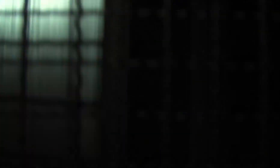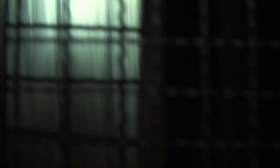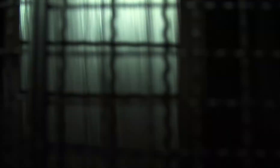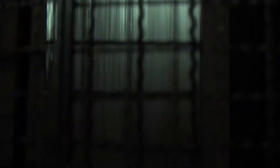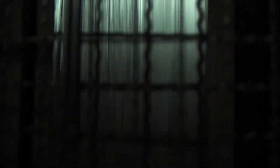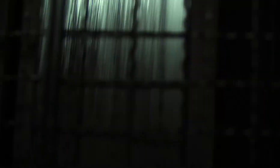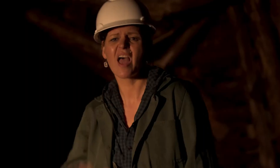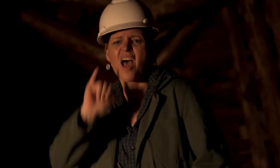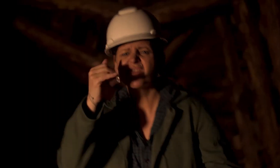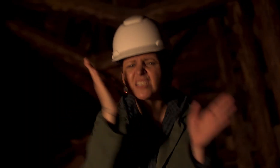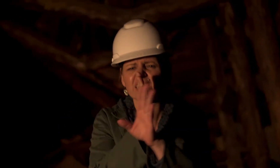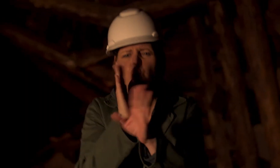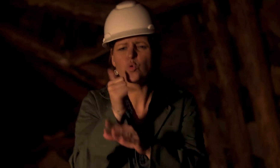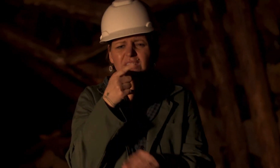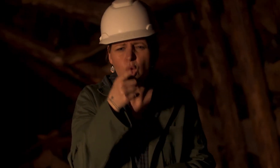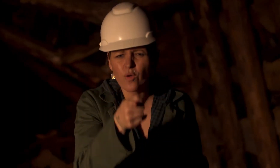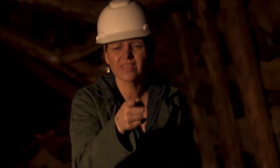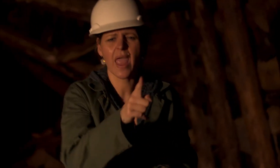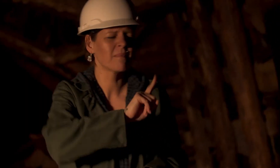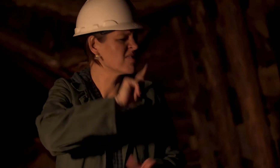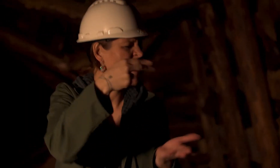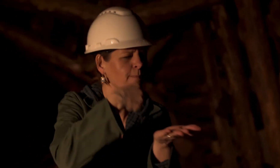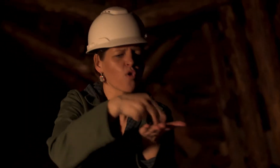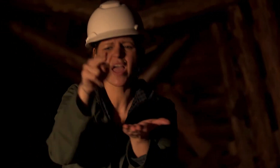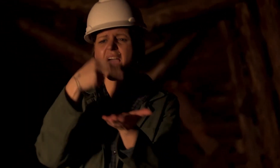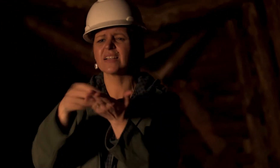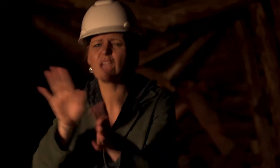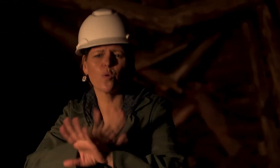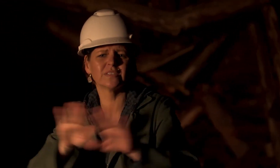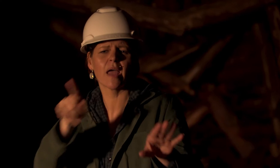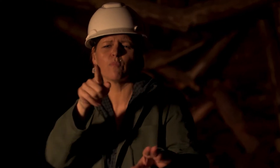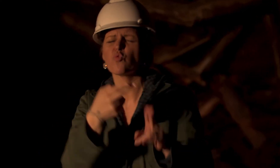Ta skrivnost je v tem, ne prodaj se vsem, to